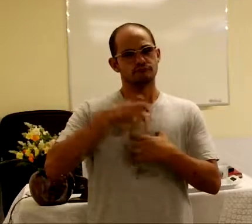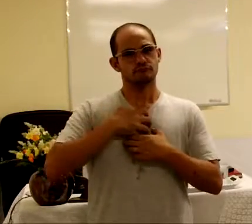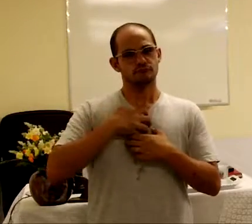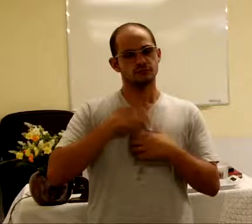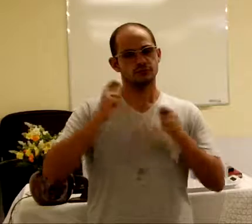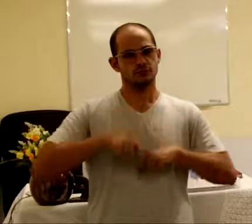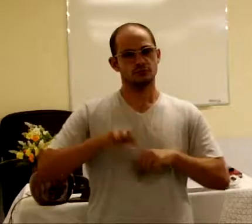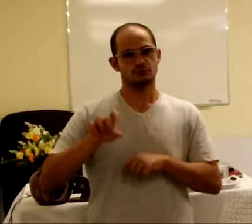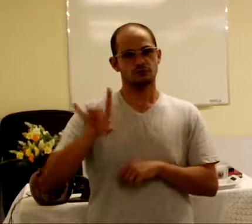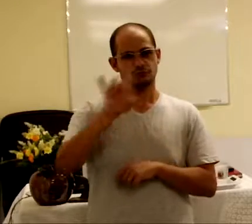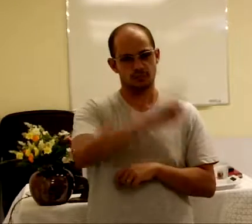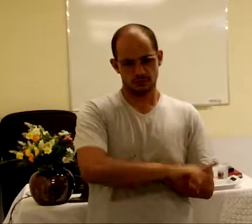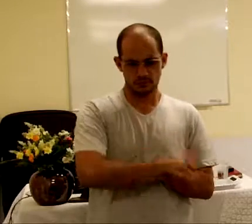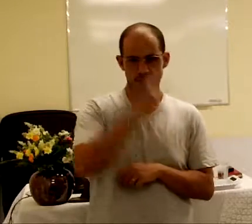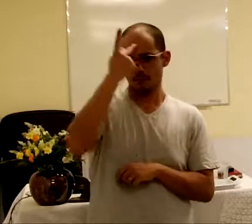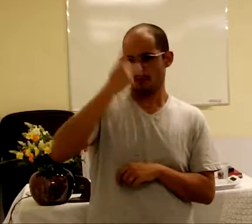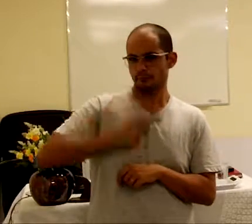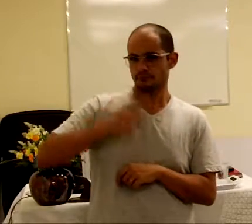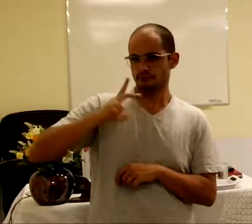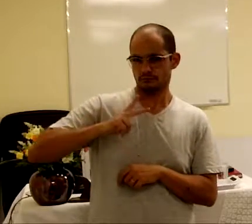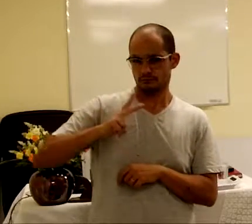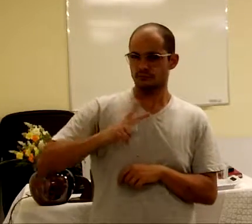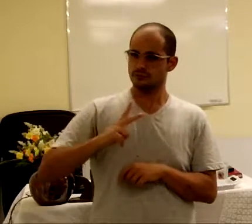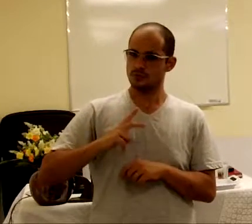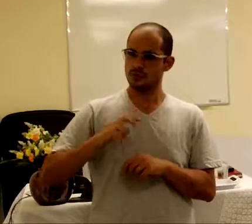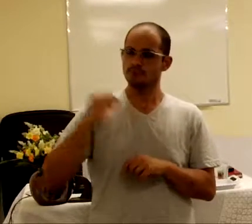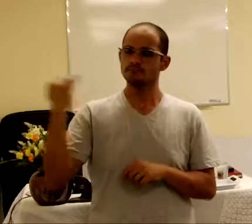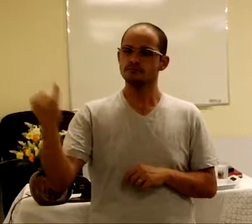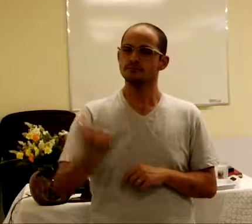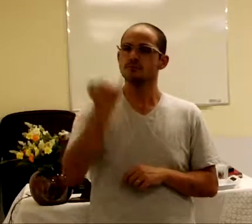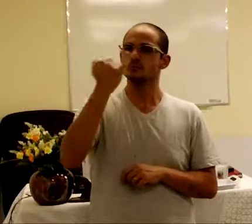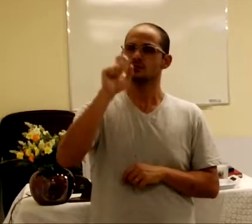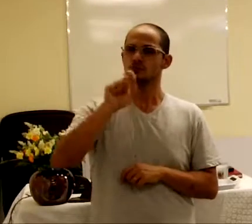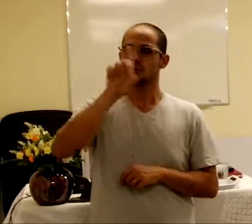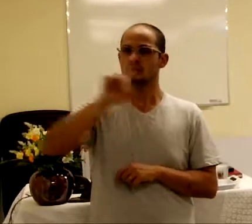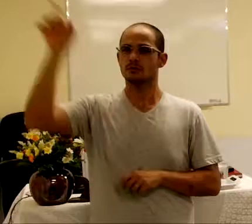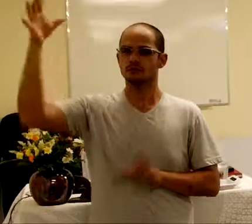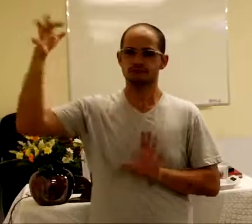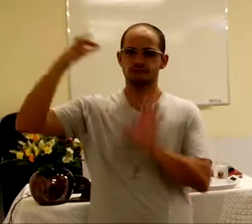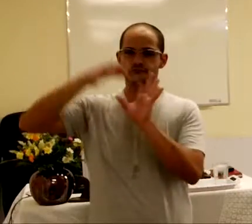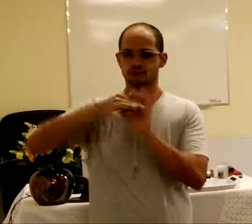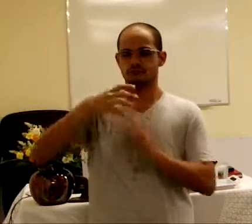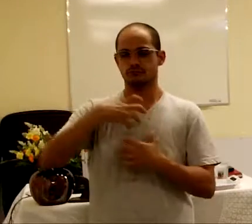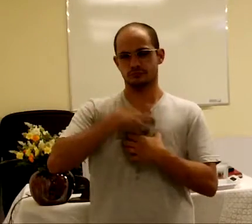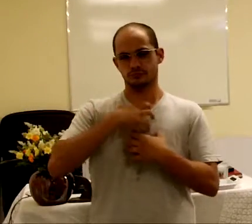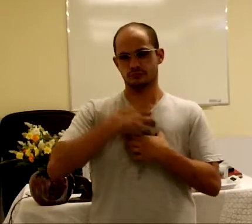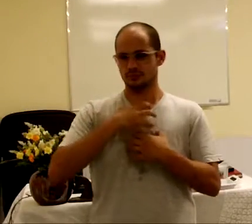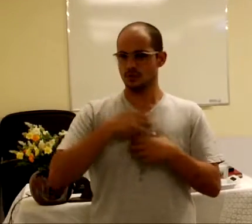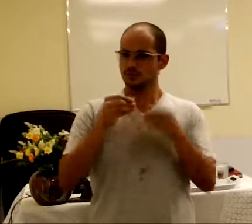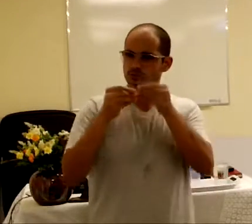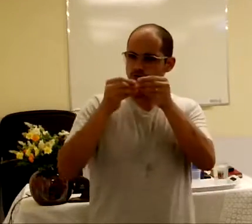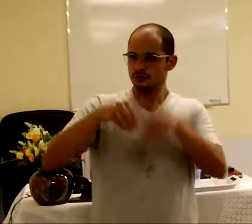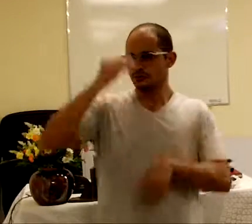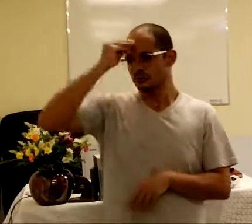da sua forma. O importante é que sinta, né? E que não se deixe abater pelas dificuldades que são da vida.